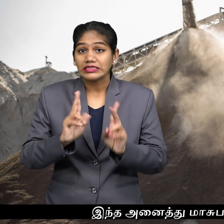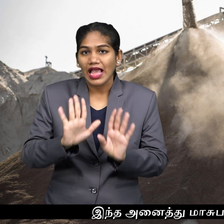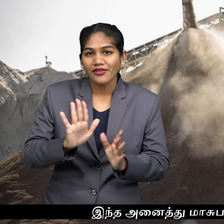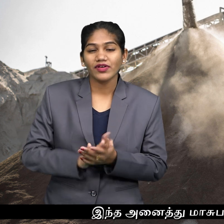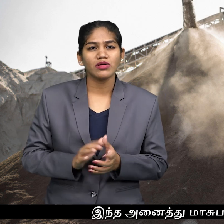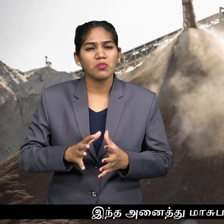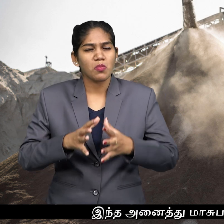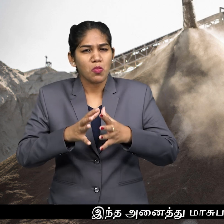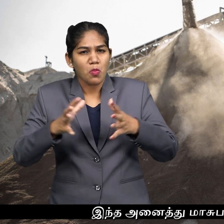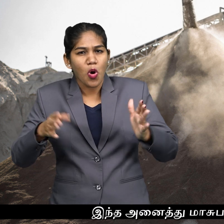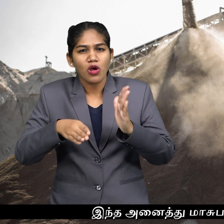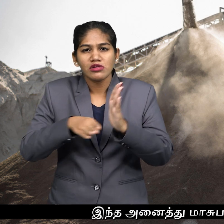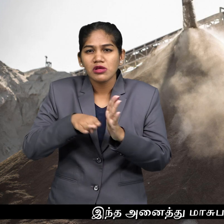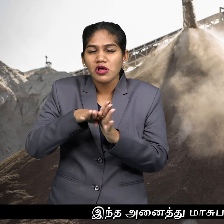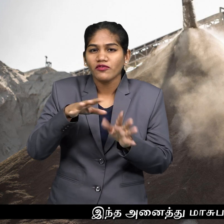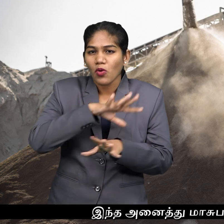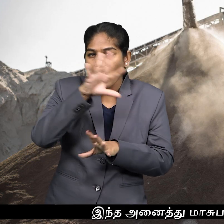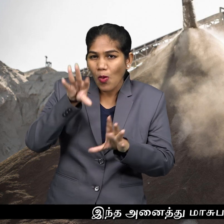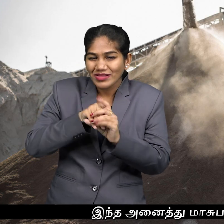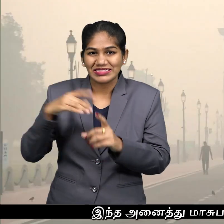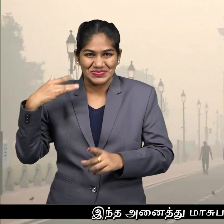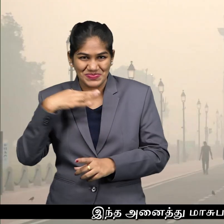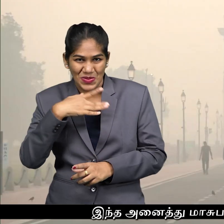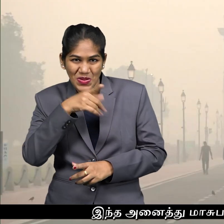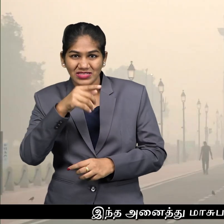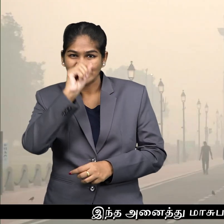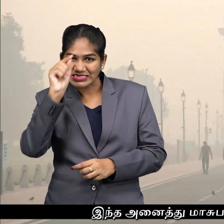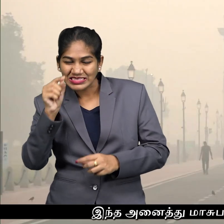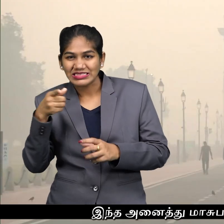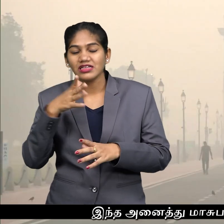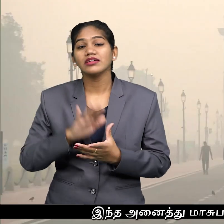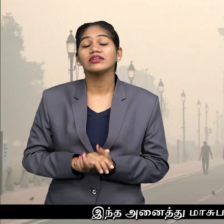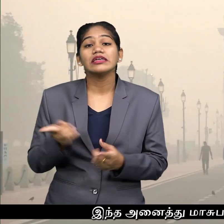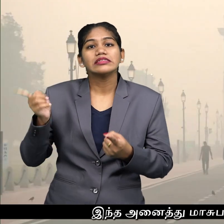இந்த அனைத்து மாசுபாடுகளும் அதிக அளவில் இருப்பதால்,